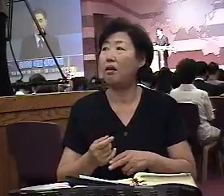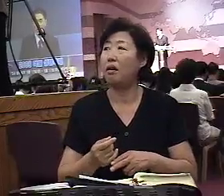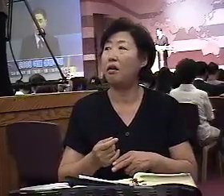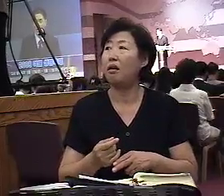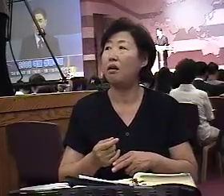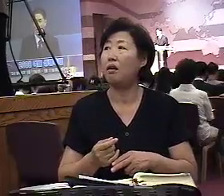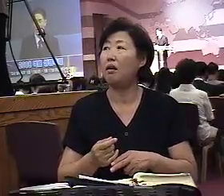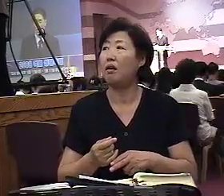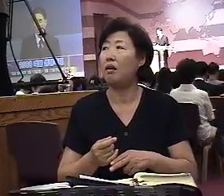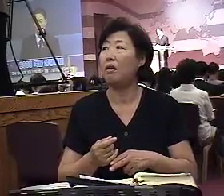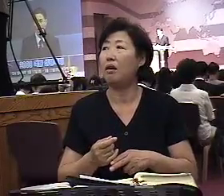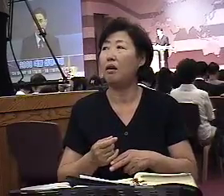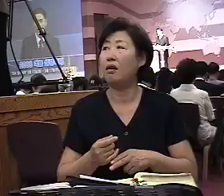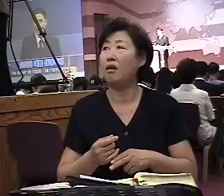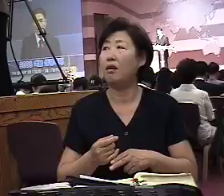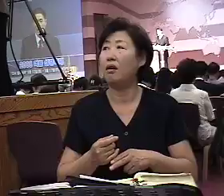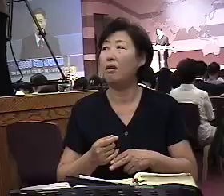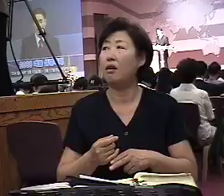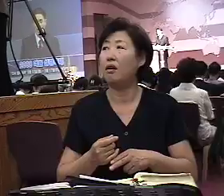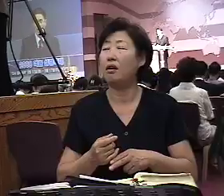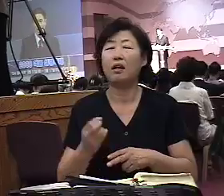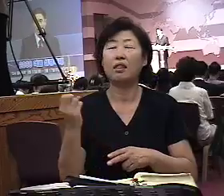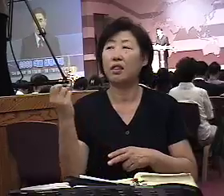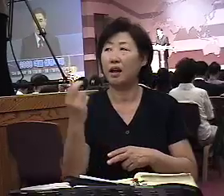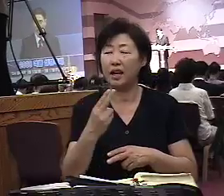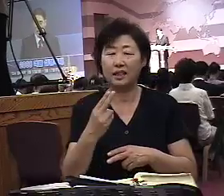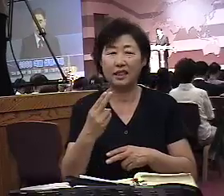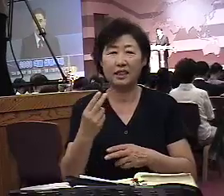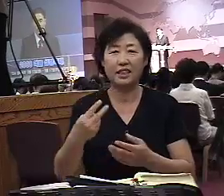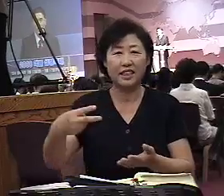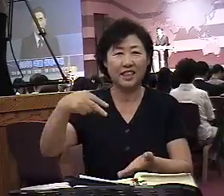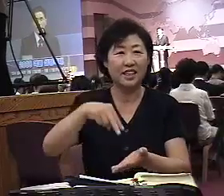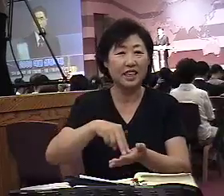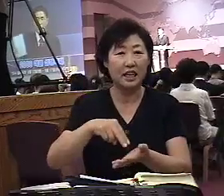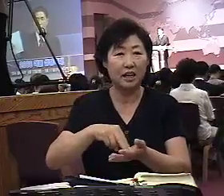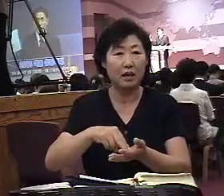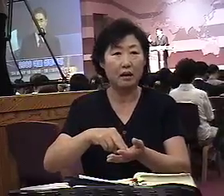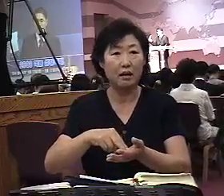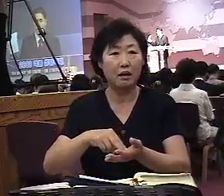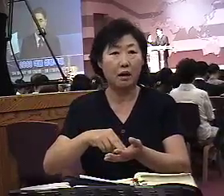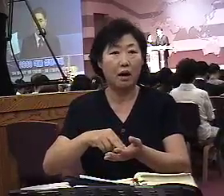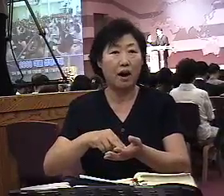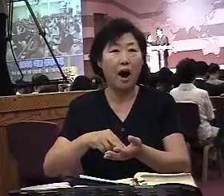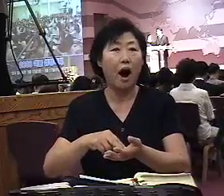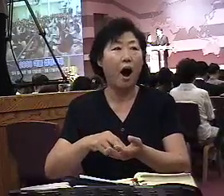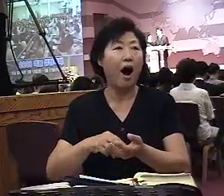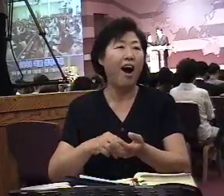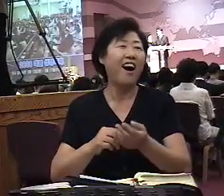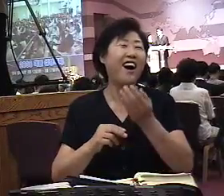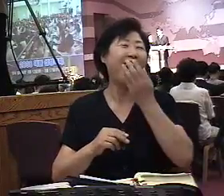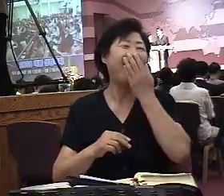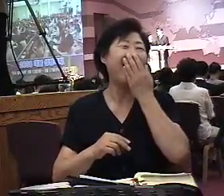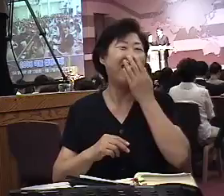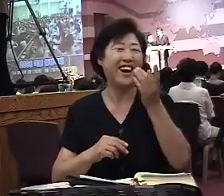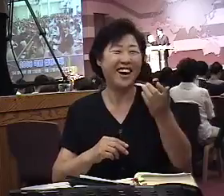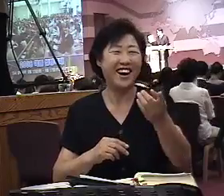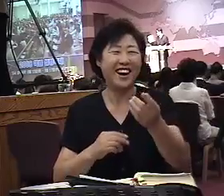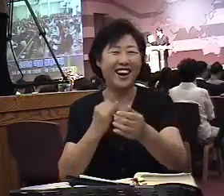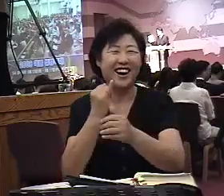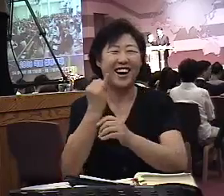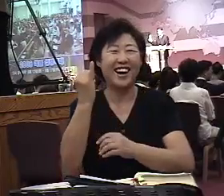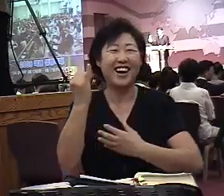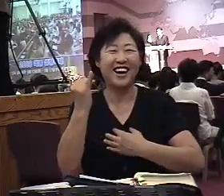한번 같이 한번 말씀해 보실까요? 다시 일어서라. 여러분 주보 안에 삽지가